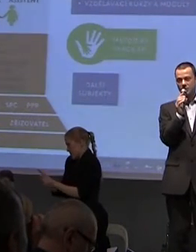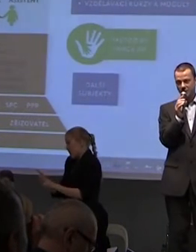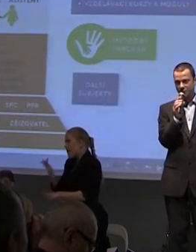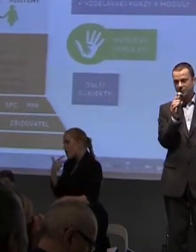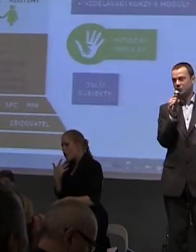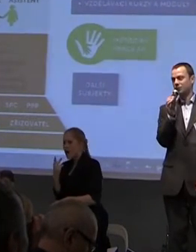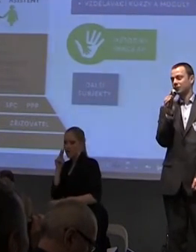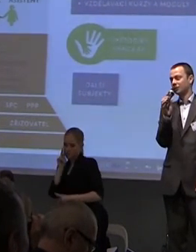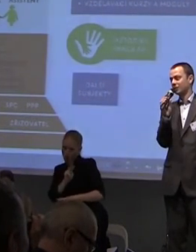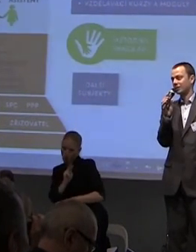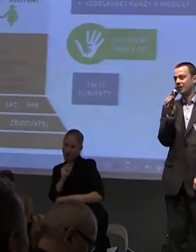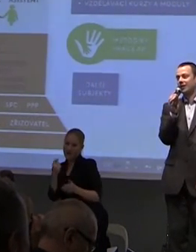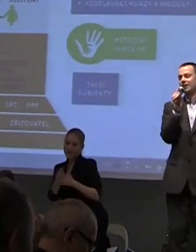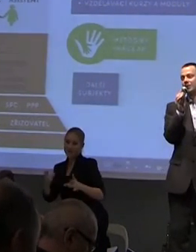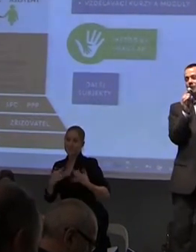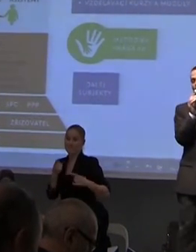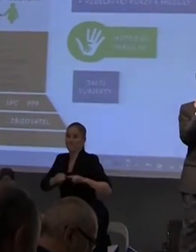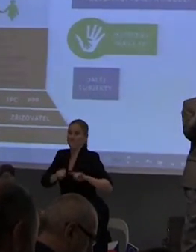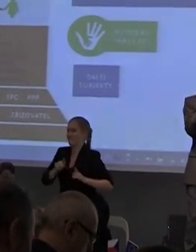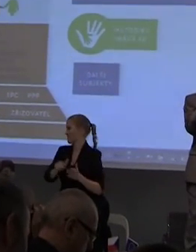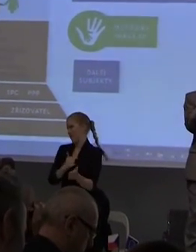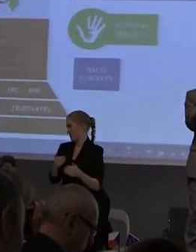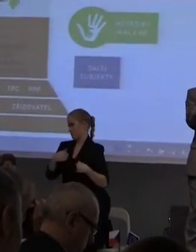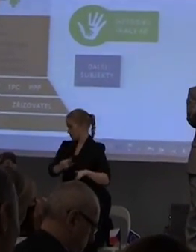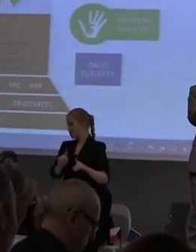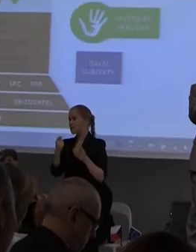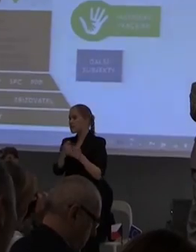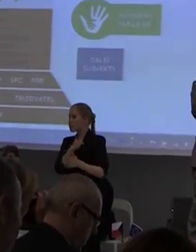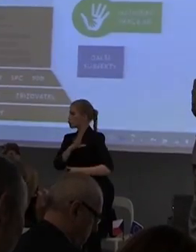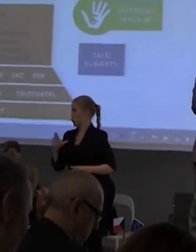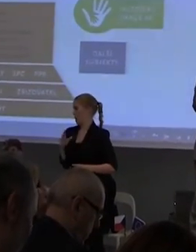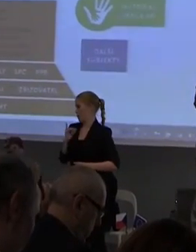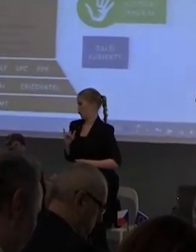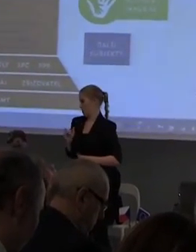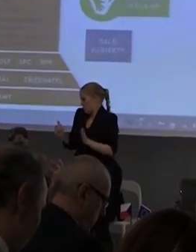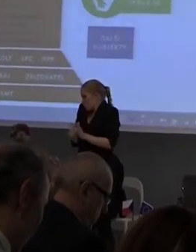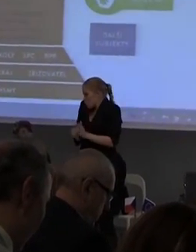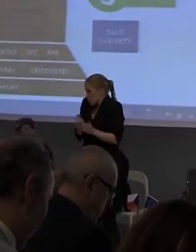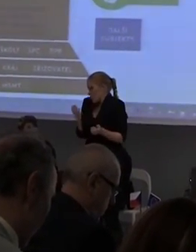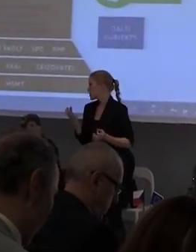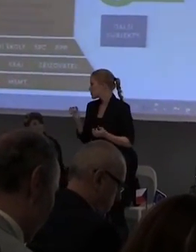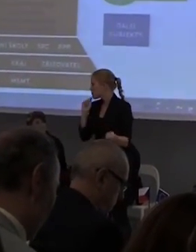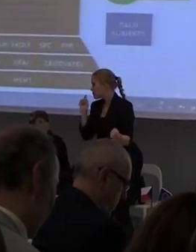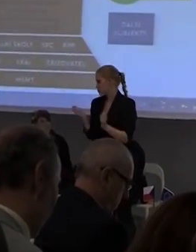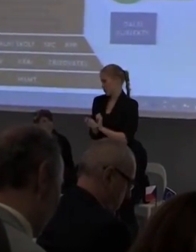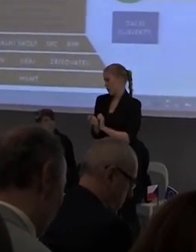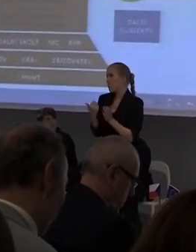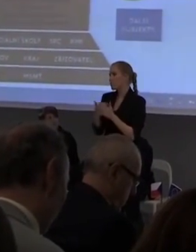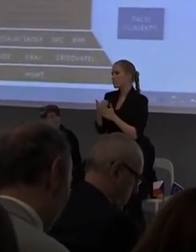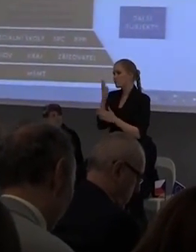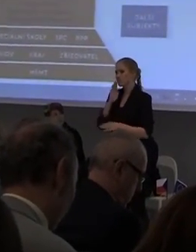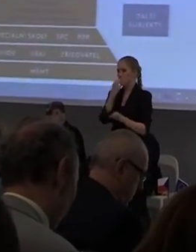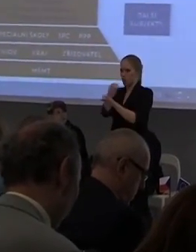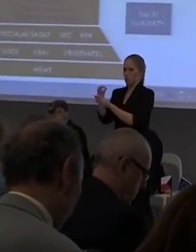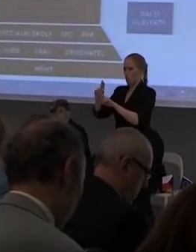důvodu sociálního znevýhodnění. Čili za během těch dvou tří týdnů, jak říkala Pavlína, budete moci si to přečíst i ve finální